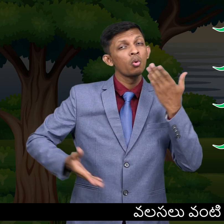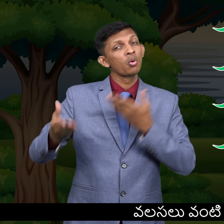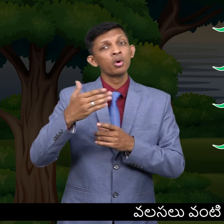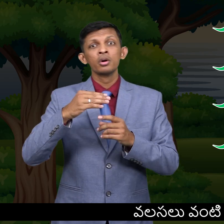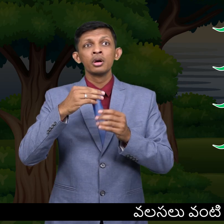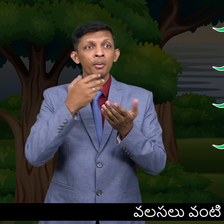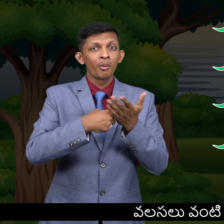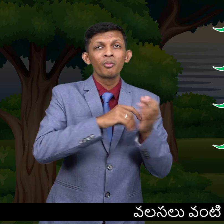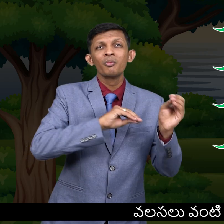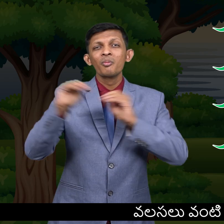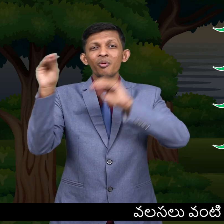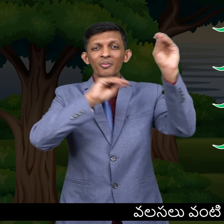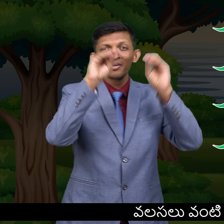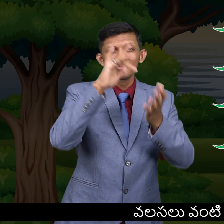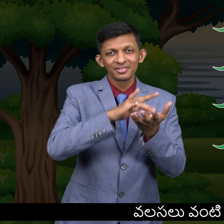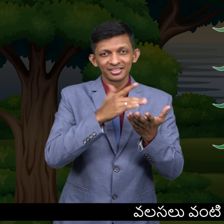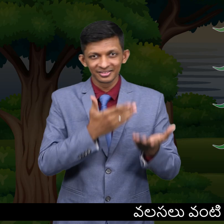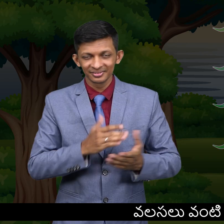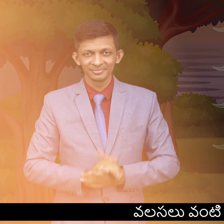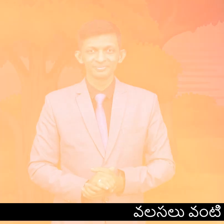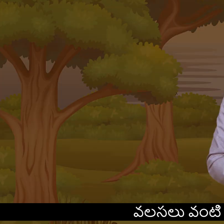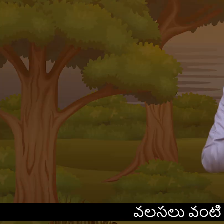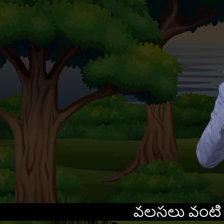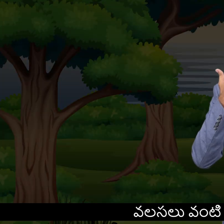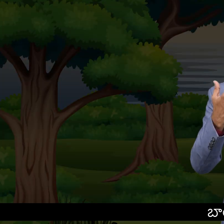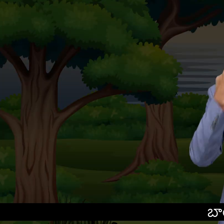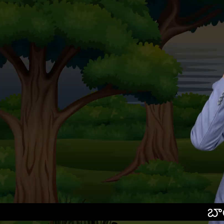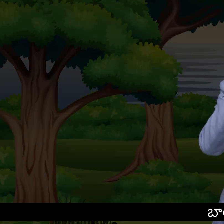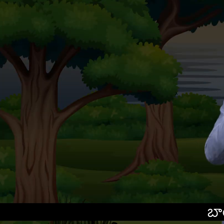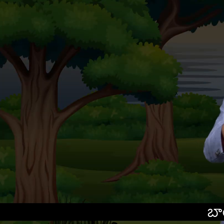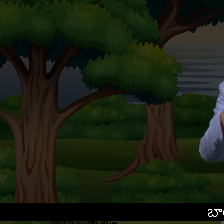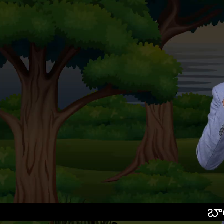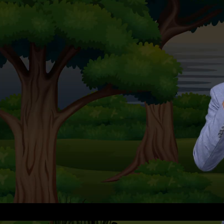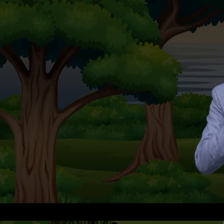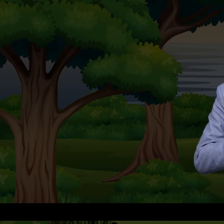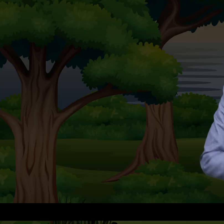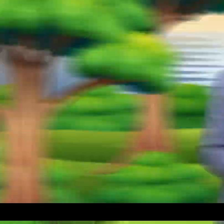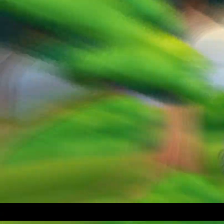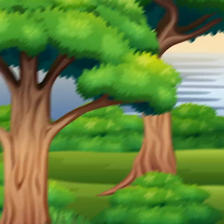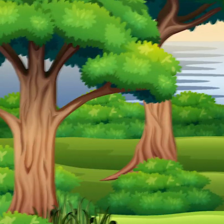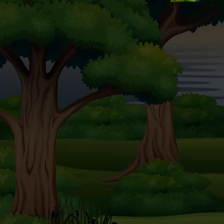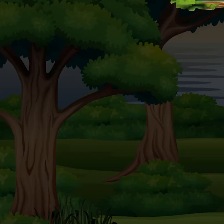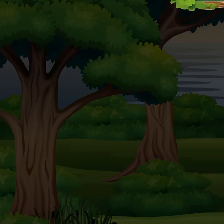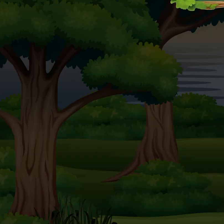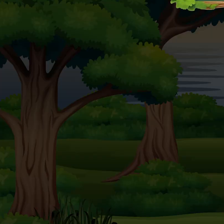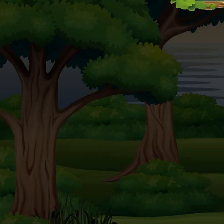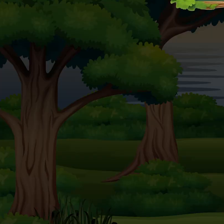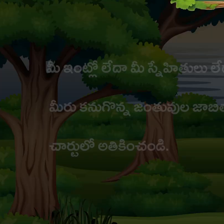ద్వారా ప్రయోజనాన్ని ఇస్తుంది. బాయ్ బాయ్ పిల్లలు.